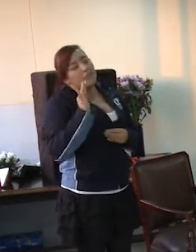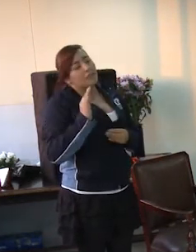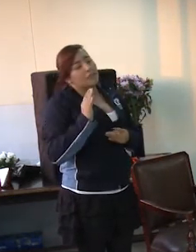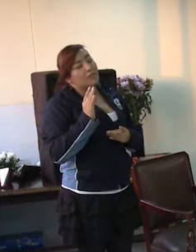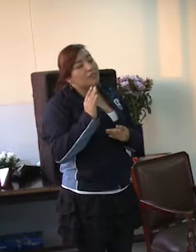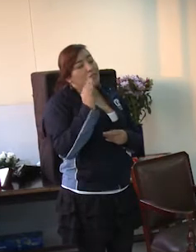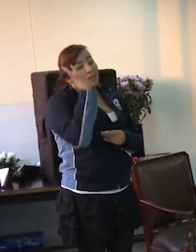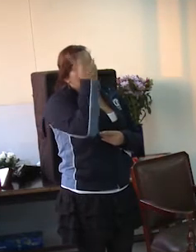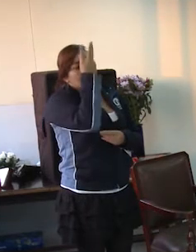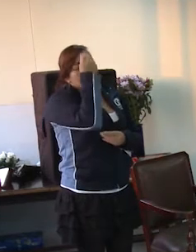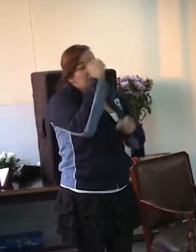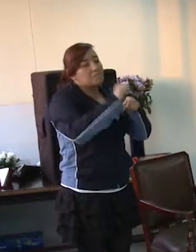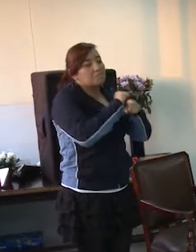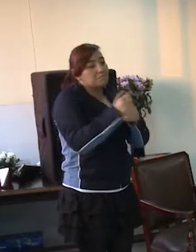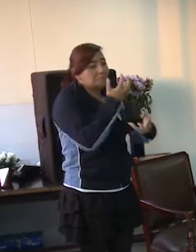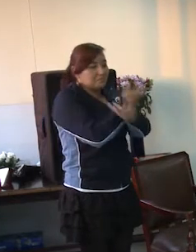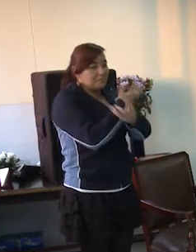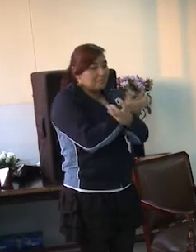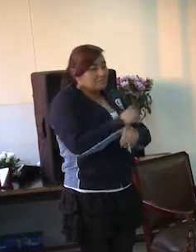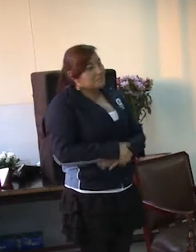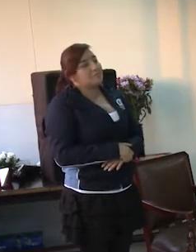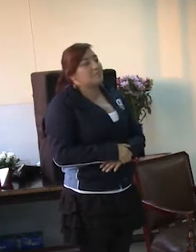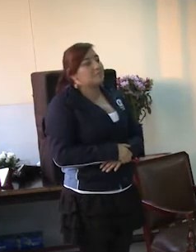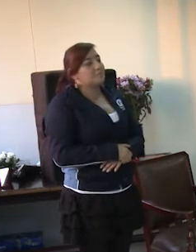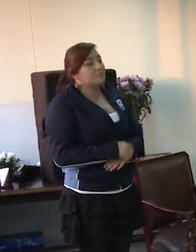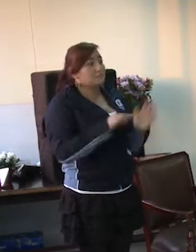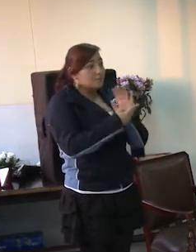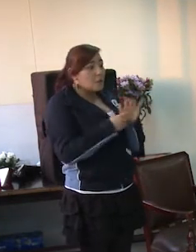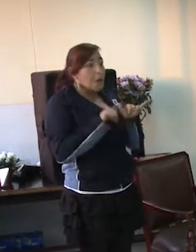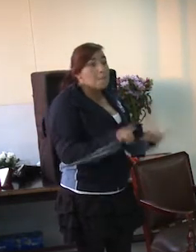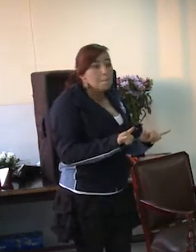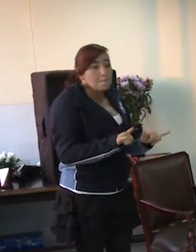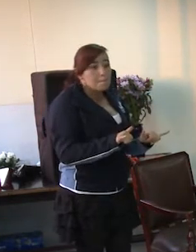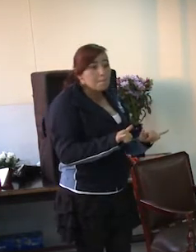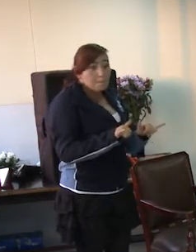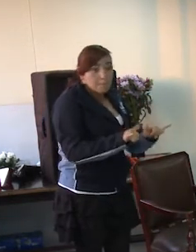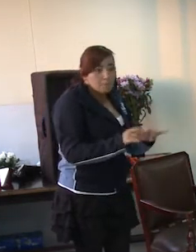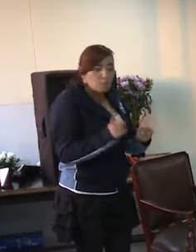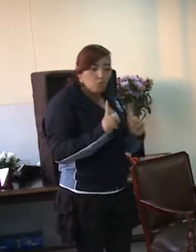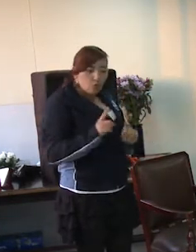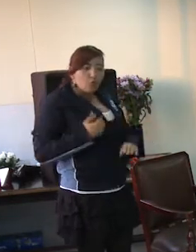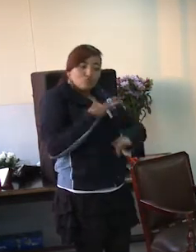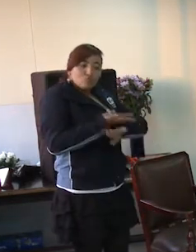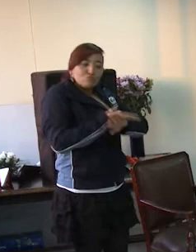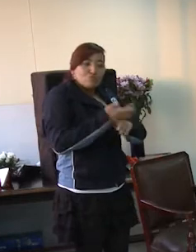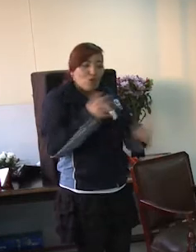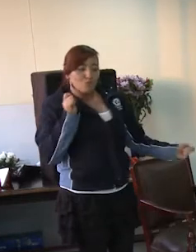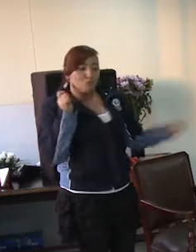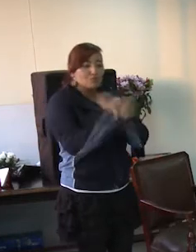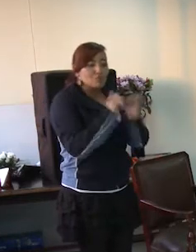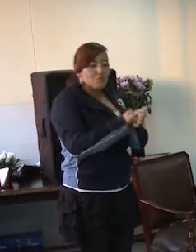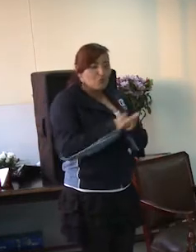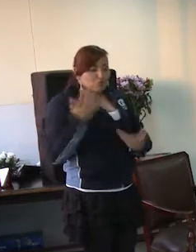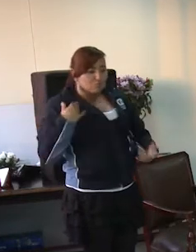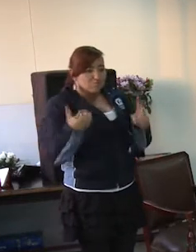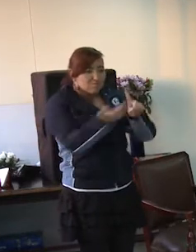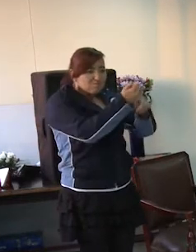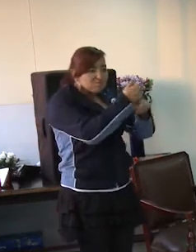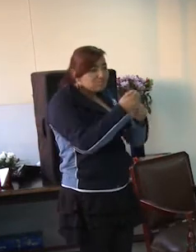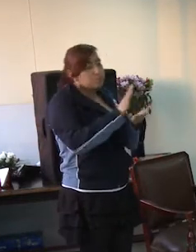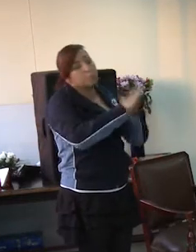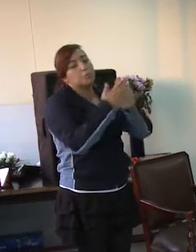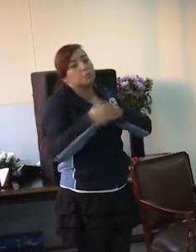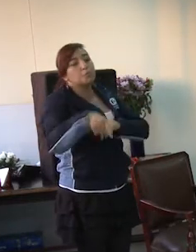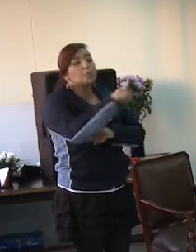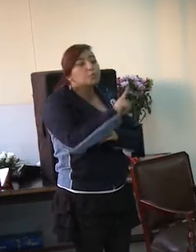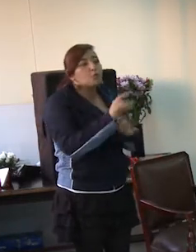como ciencia. Además, no es inmóvil, ya que propone alternativas educativas de acercamiento a la complejidad de las